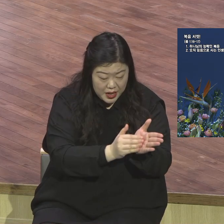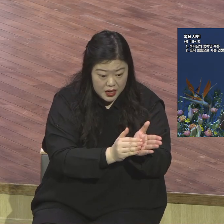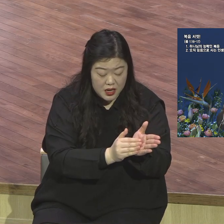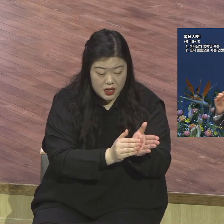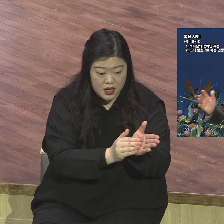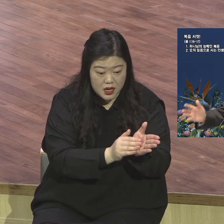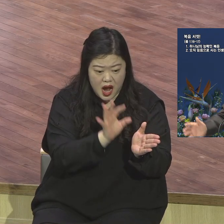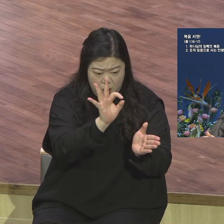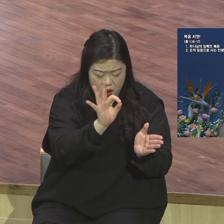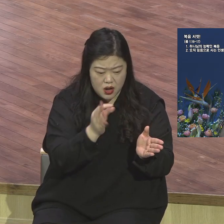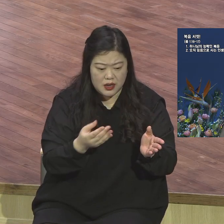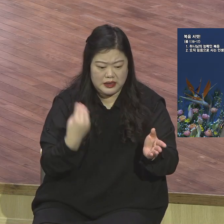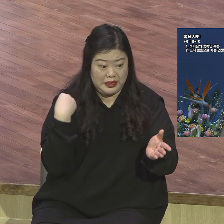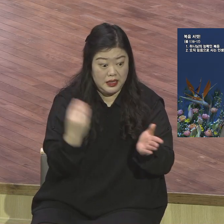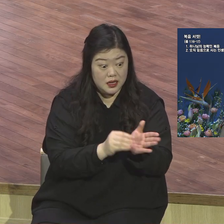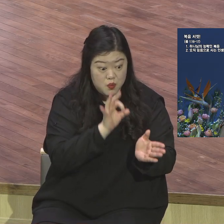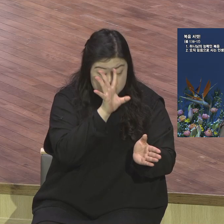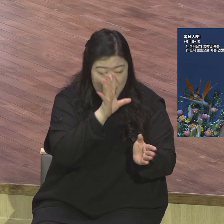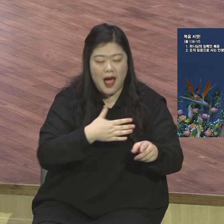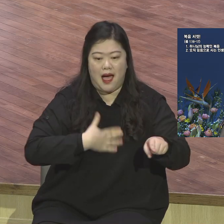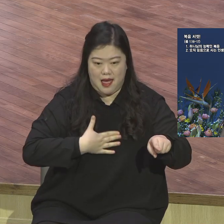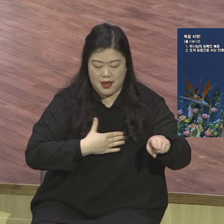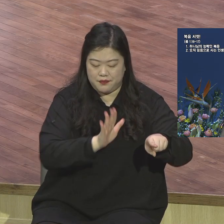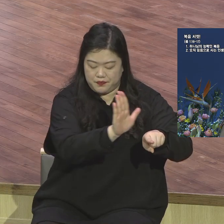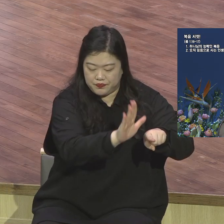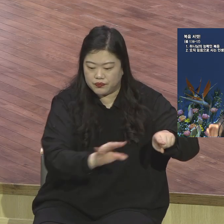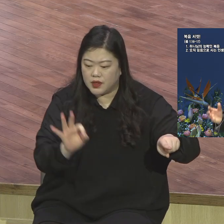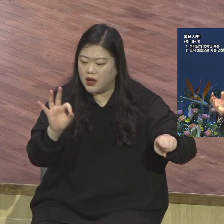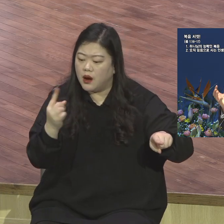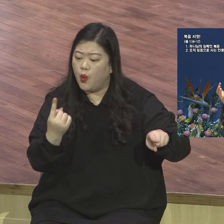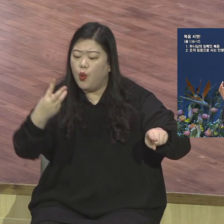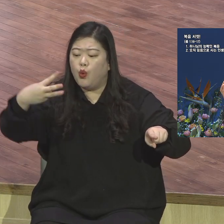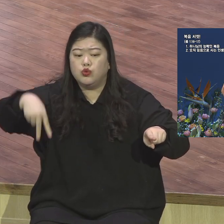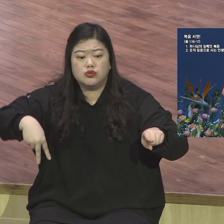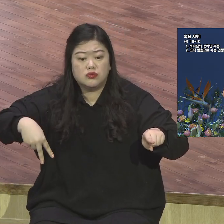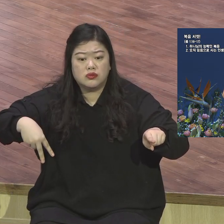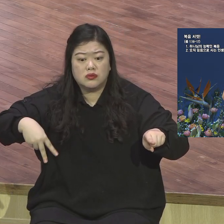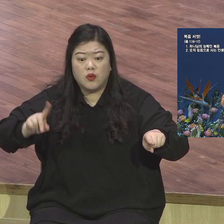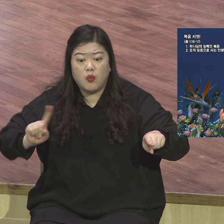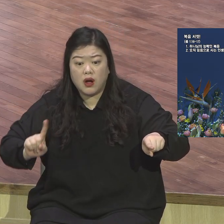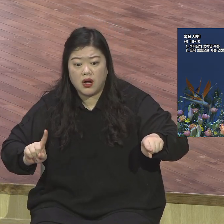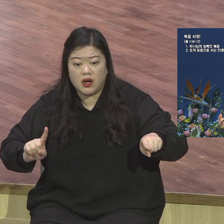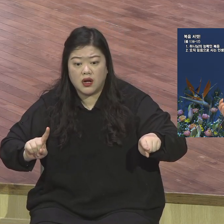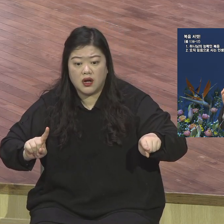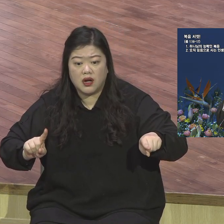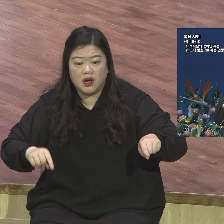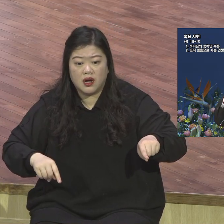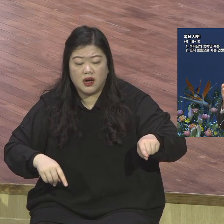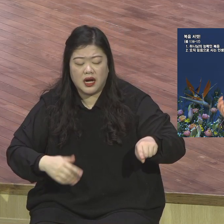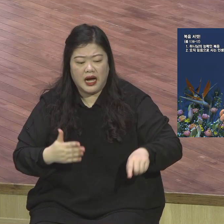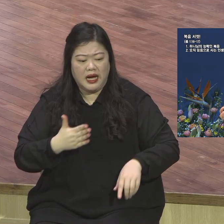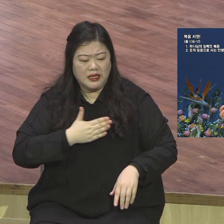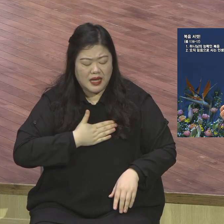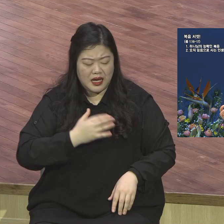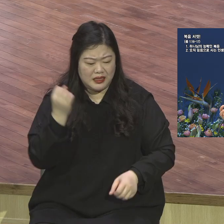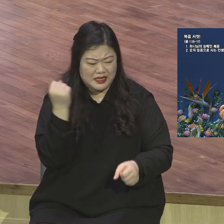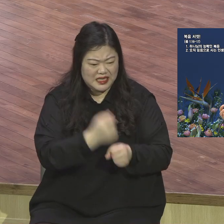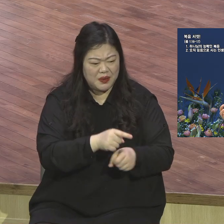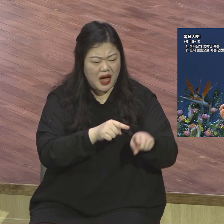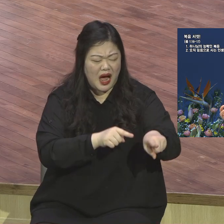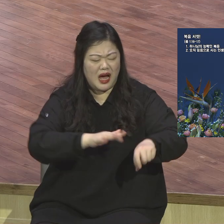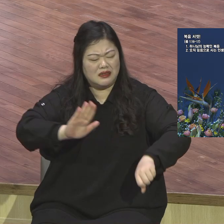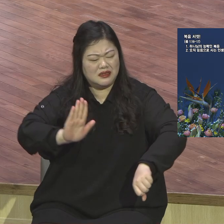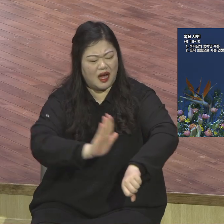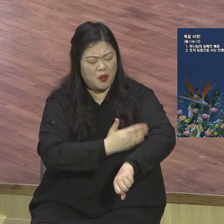있는 걸 뻔히 알면서, 잘못된 걸 뻔히 알면서 잘못된 결정을 되돌릴 수